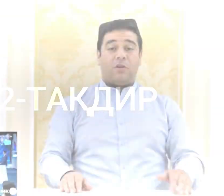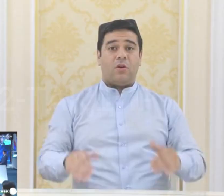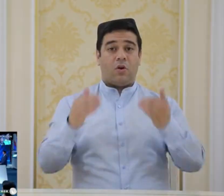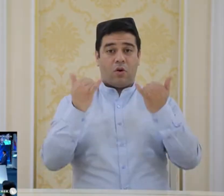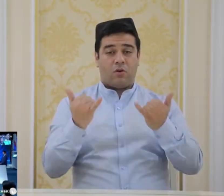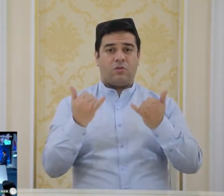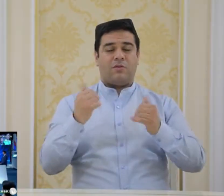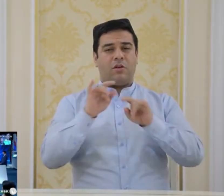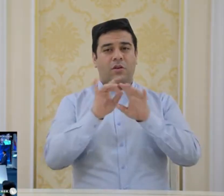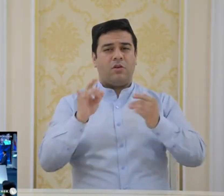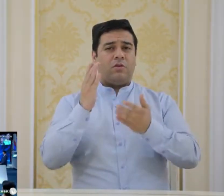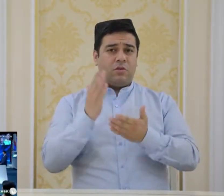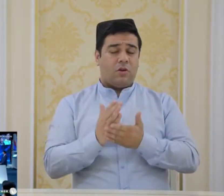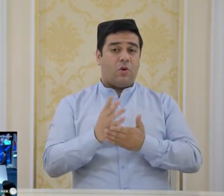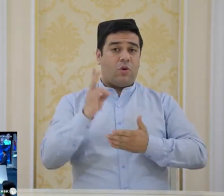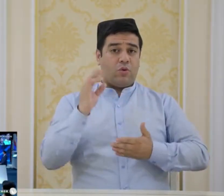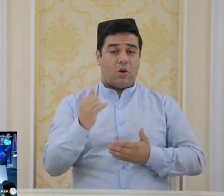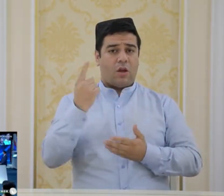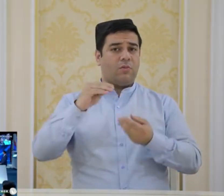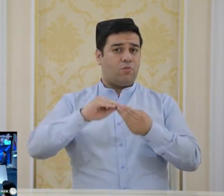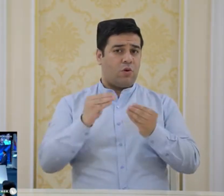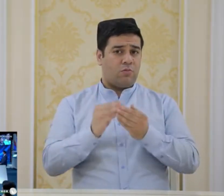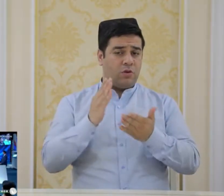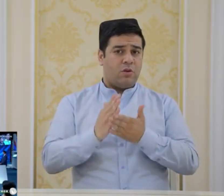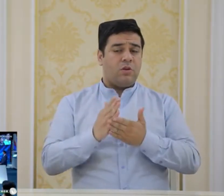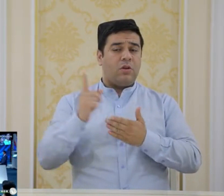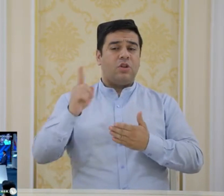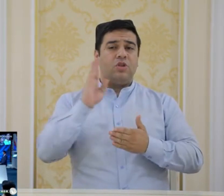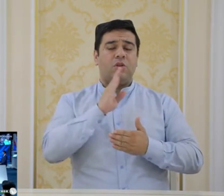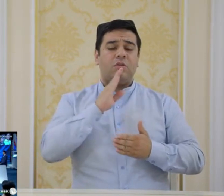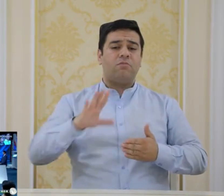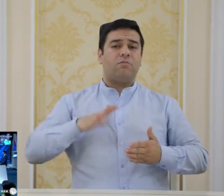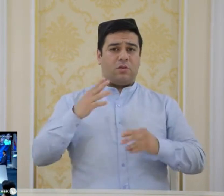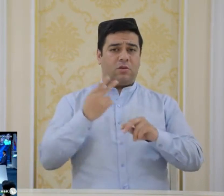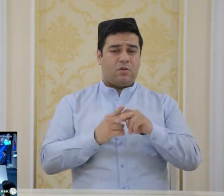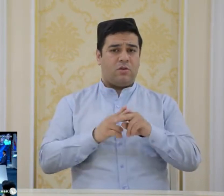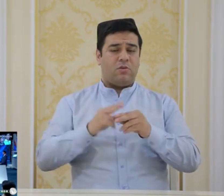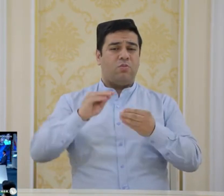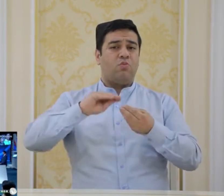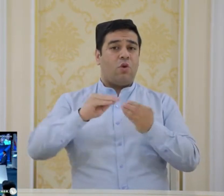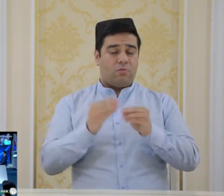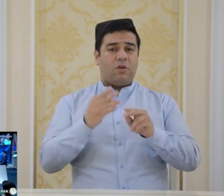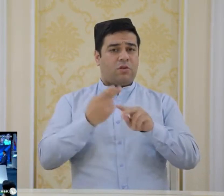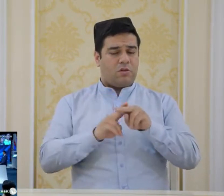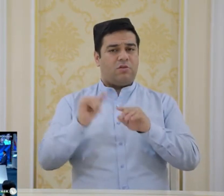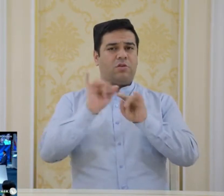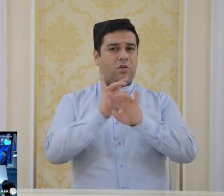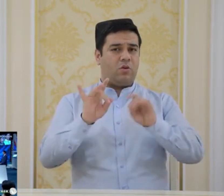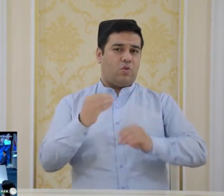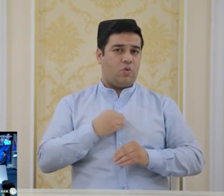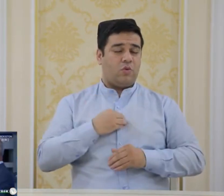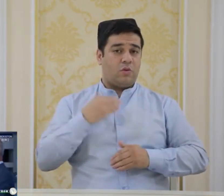hozir fikr bildiryapmiz, lekin bu muammoni, bu dardni boshidan o'tkazgan odam, duch kelgan odam chuqurroq biladi-da.